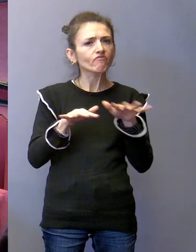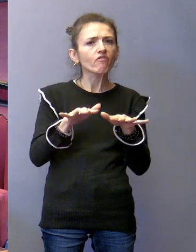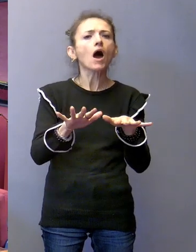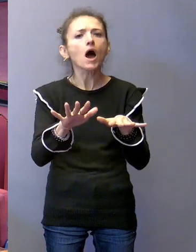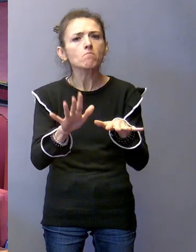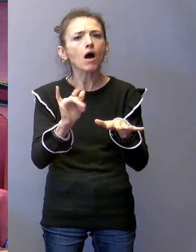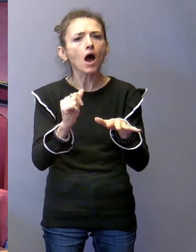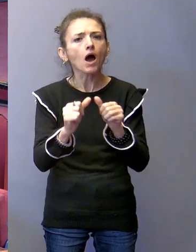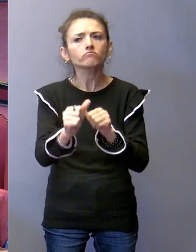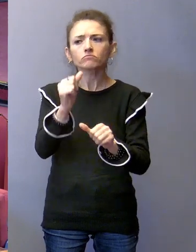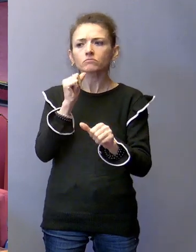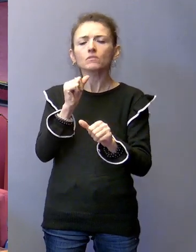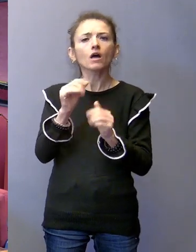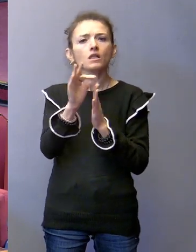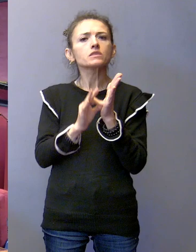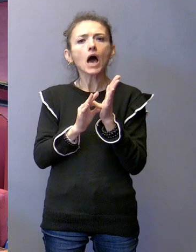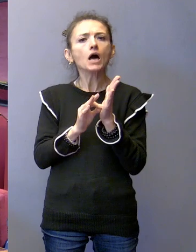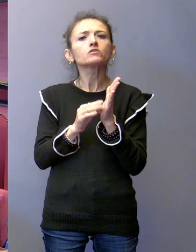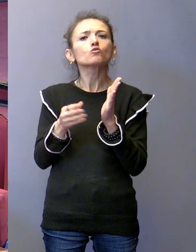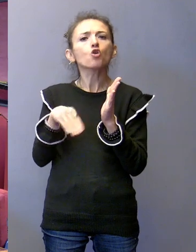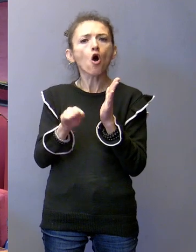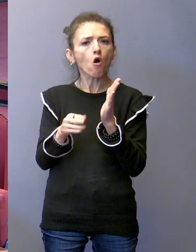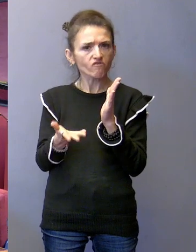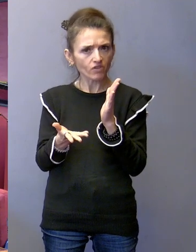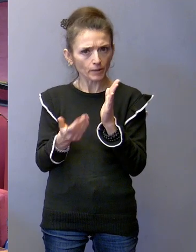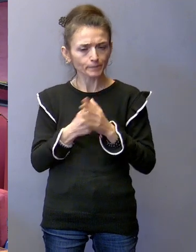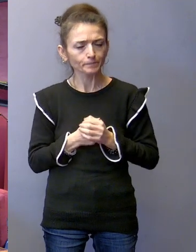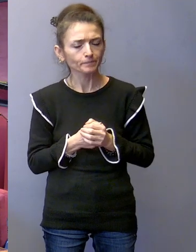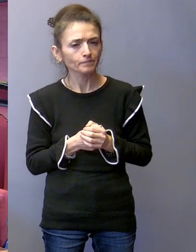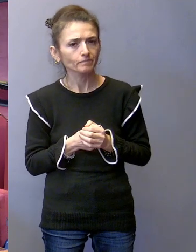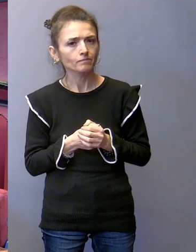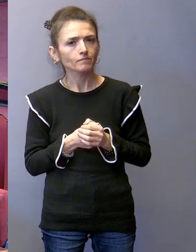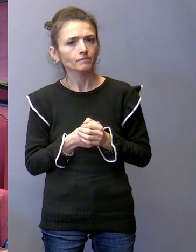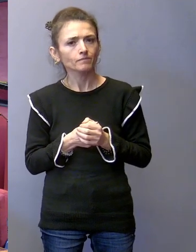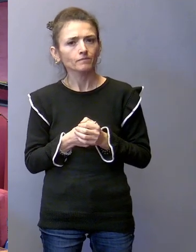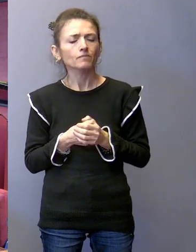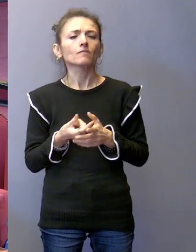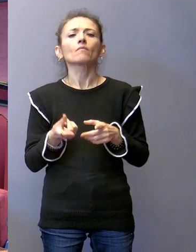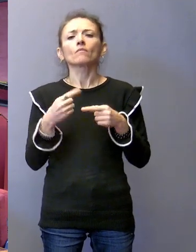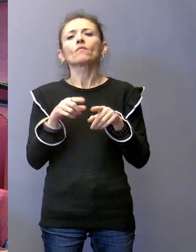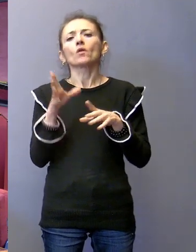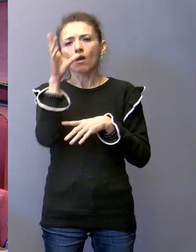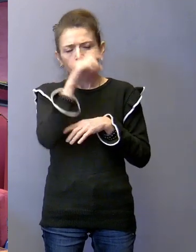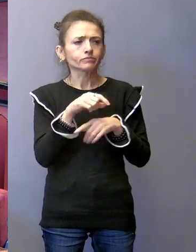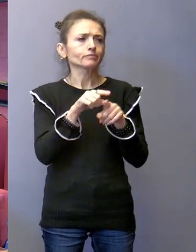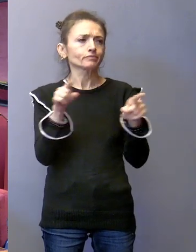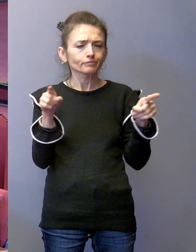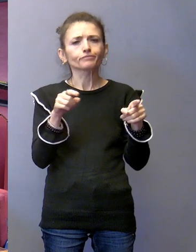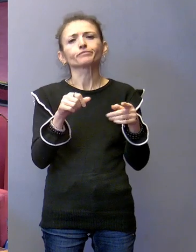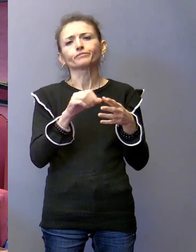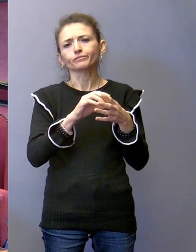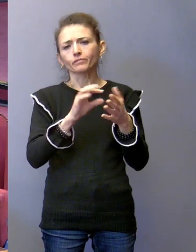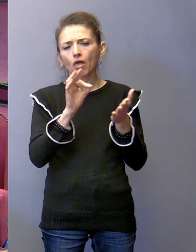che ne determina l'importanza o la necessità e capisco anche in maniera policentrica diversificata attraverso